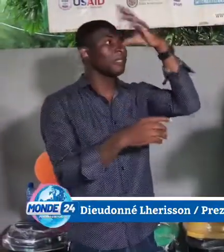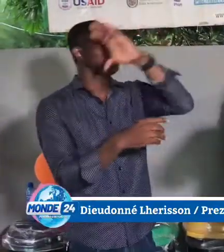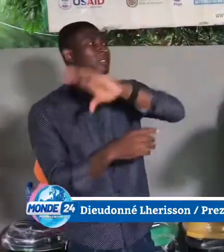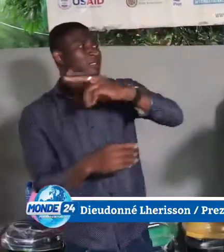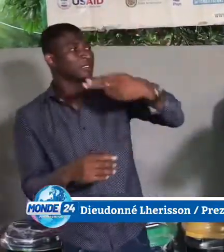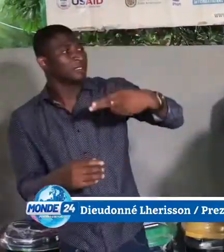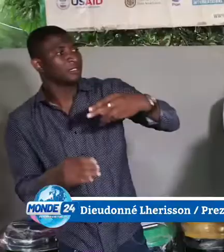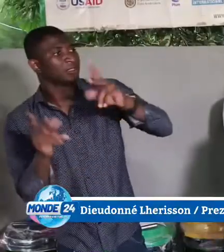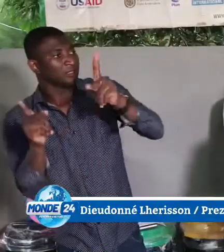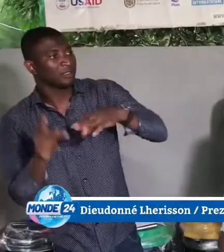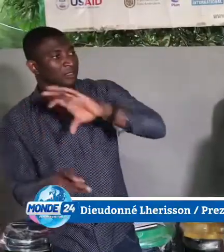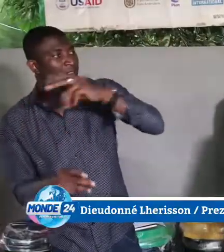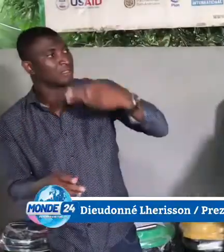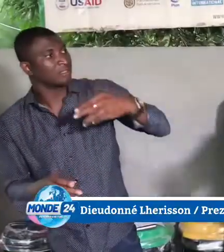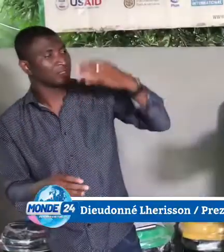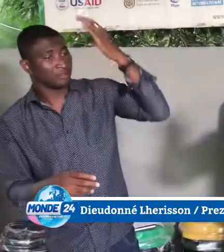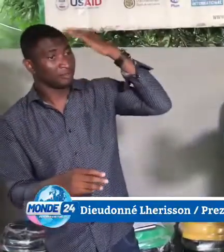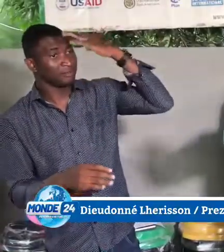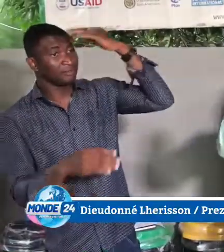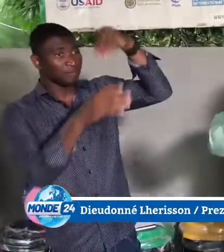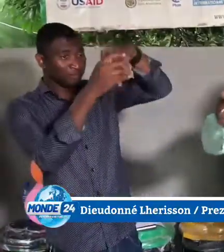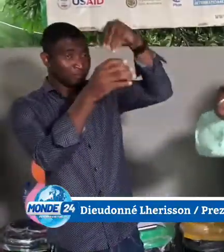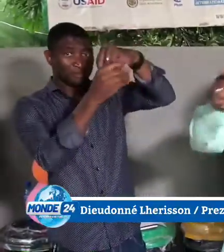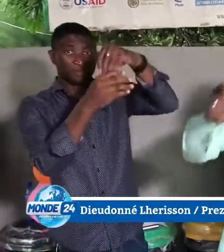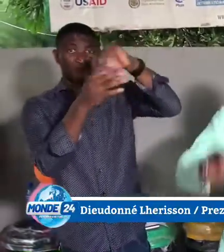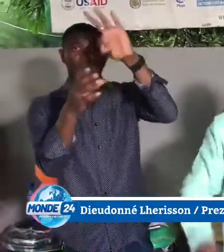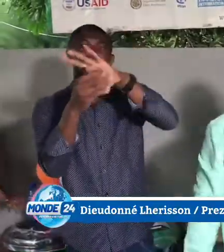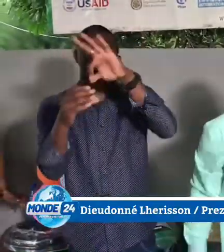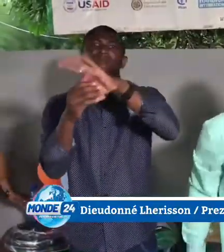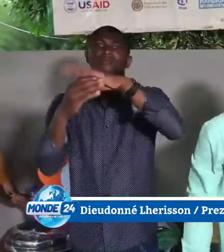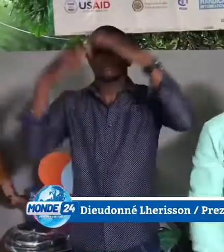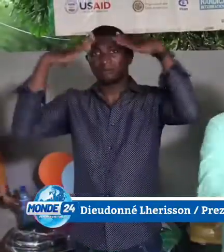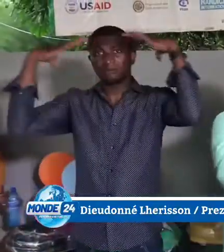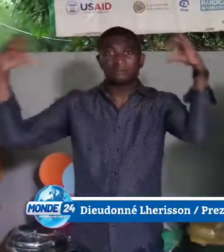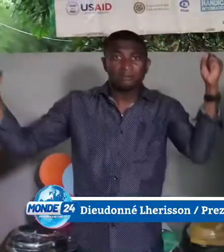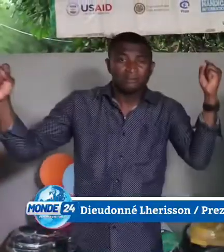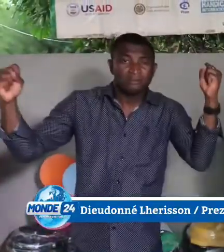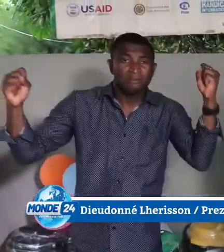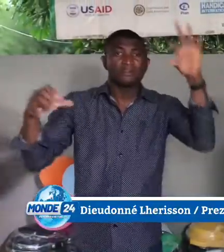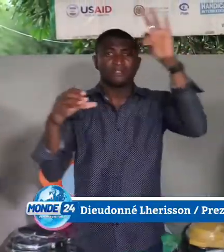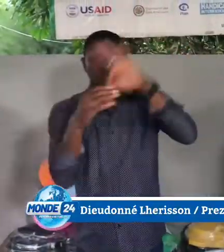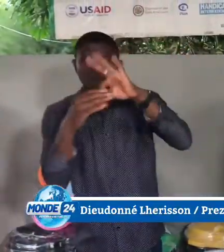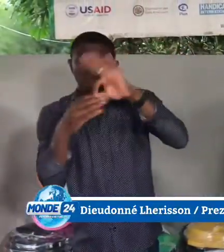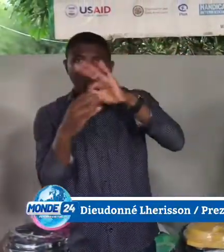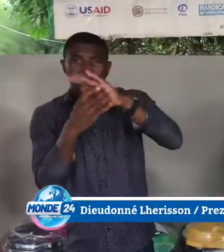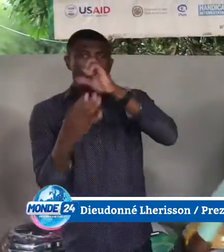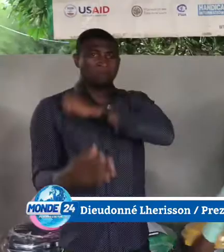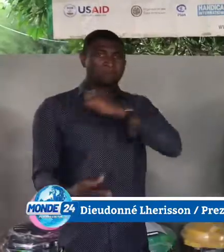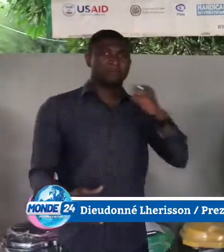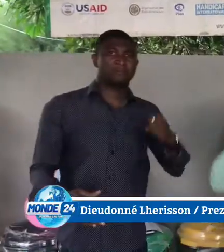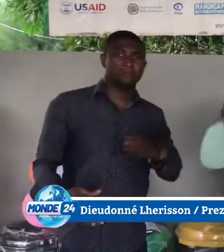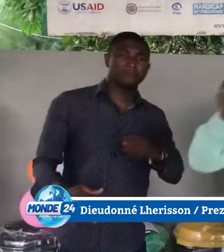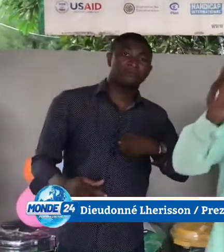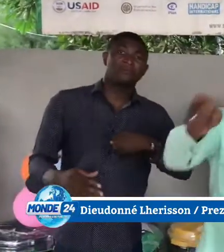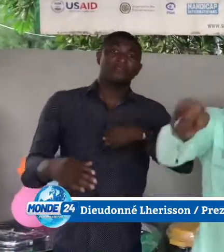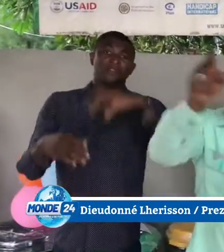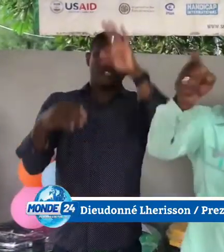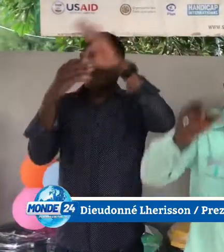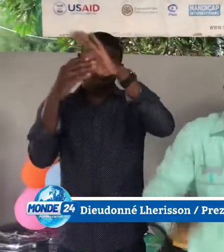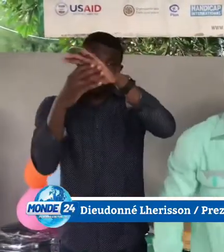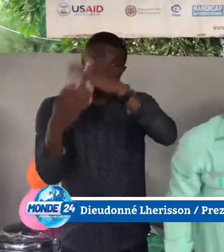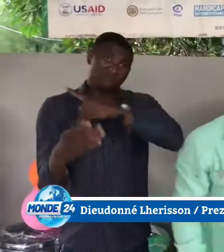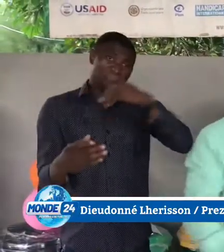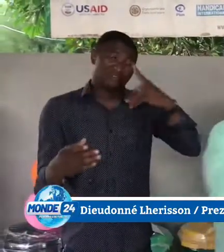nous ne pouvons voter? Oui. Nous ne pouvons voter président? Oui. Nous ne pouvons voter sénateur? Oui. Nous ne pouvons voter